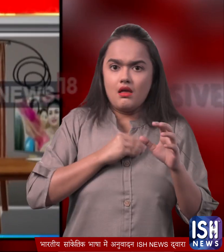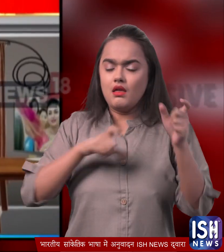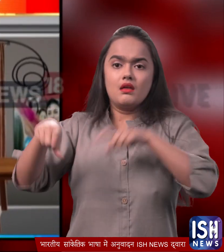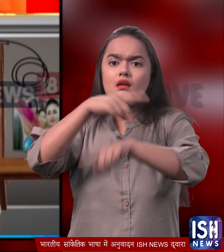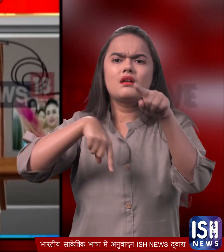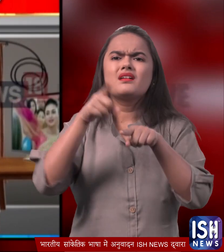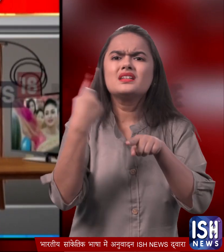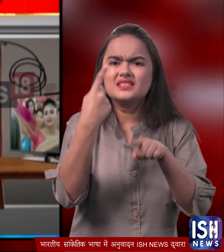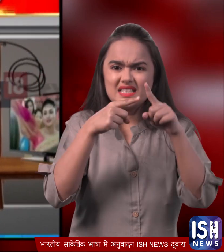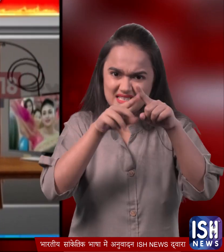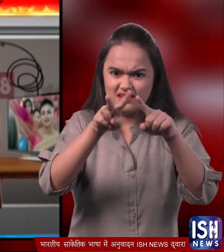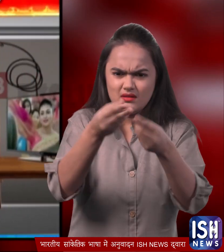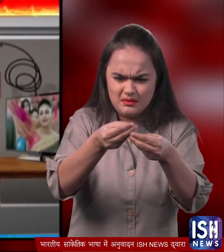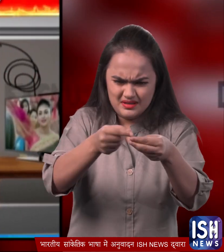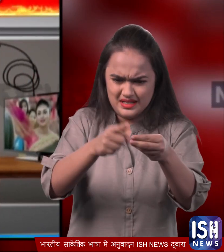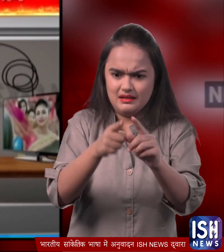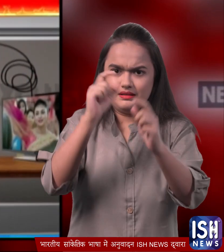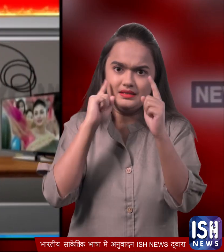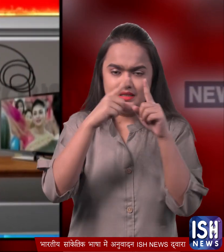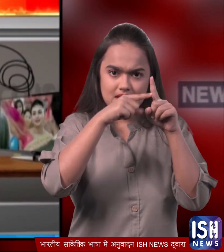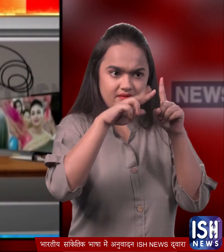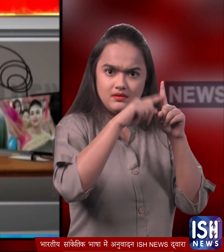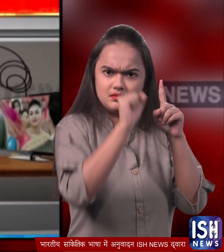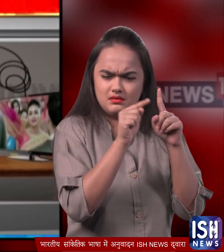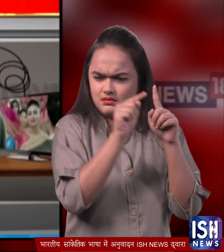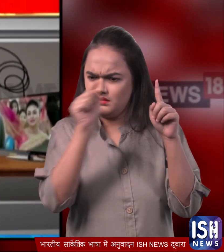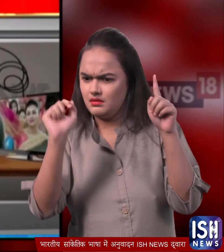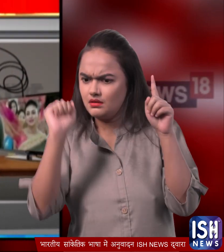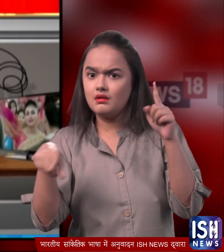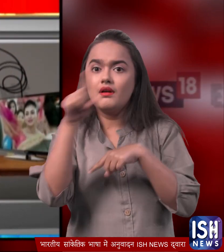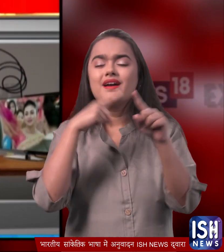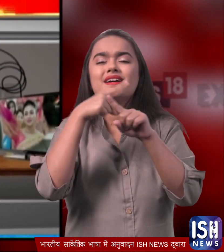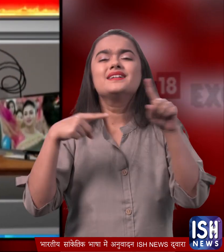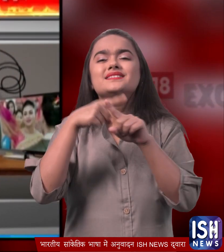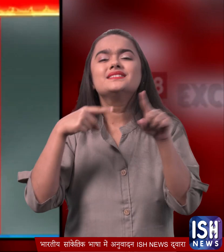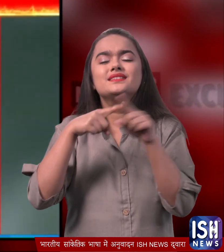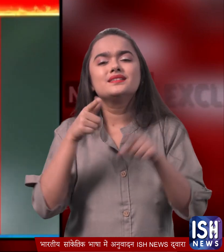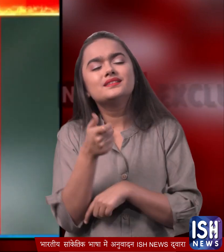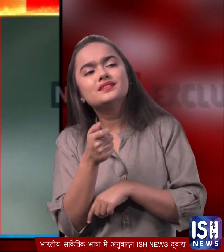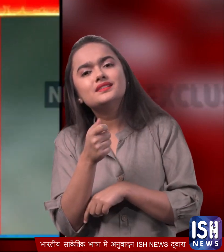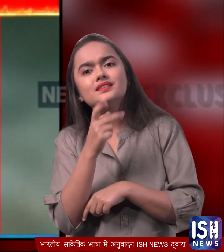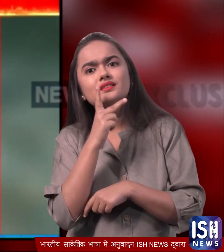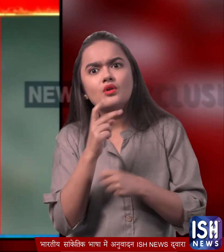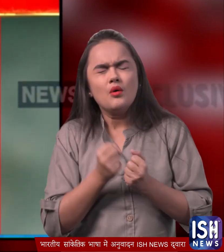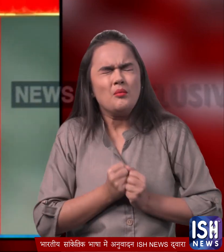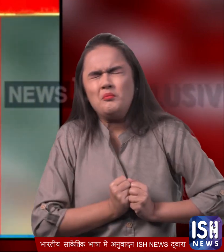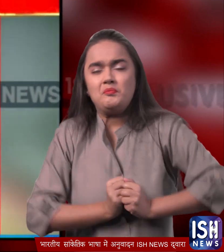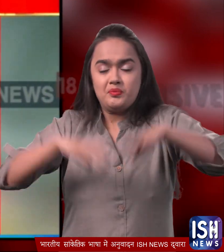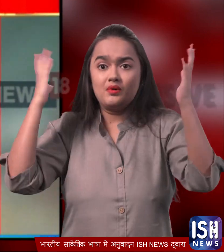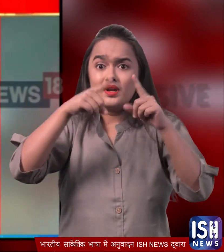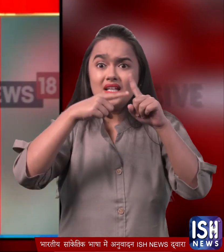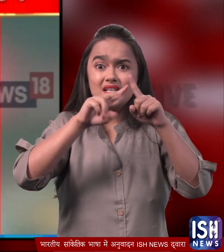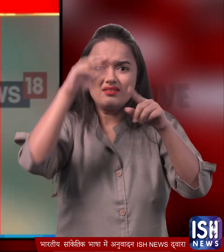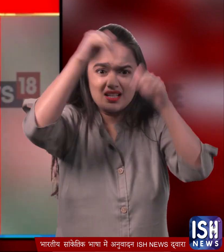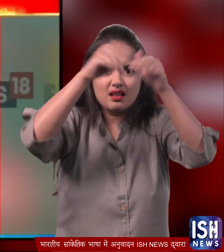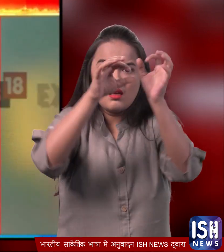वक्त ये हादसा हुआ तब उस टीवी से कुछ ही दूरी पर बैठकर वो महिला अपने दोनों बच्चों के साथ सीरियल देख रही थी। ये धमाका भी इतना जोरदार था कि उसमें